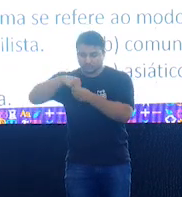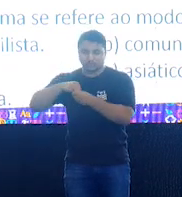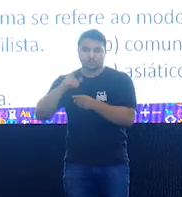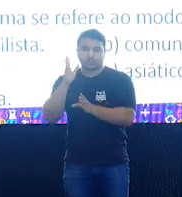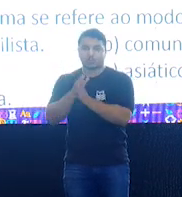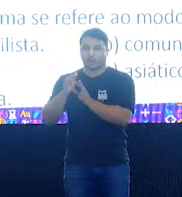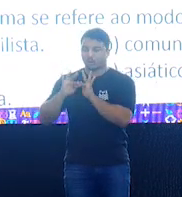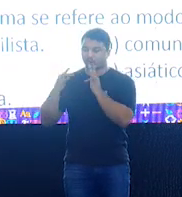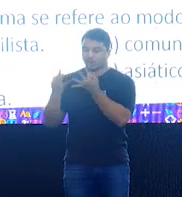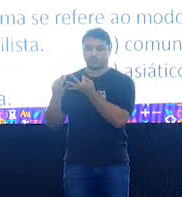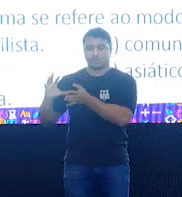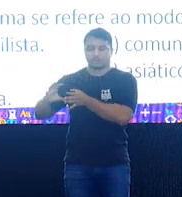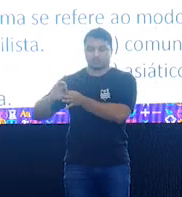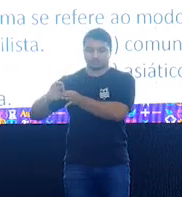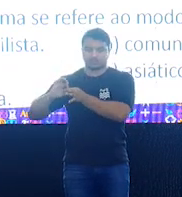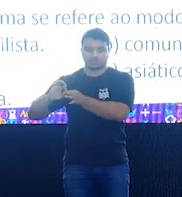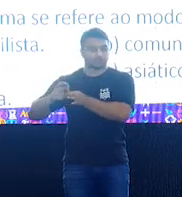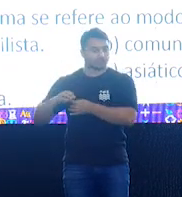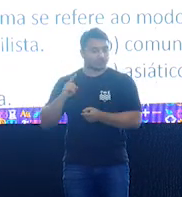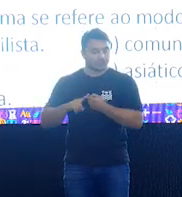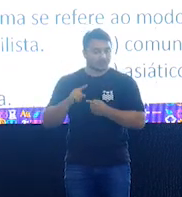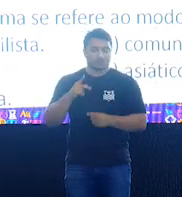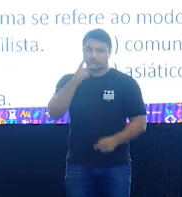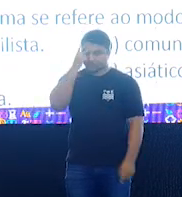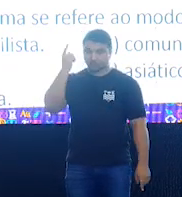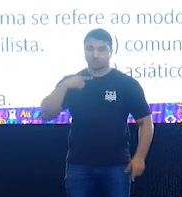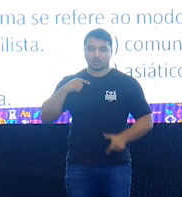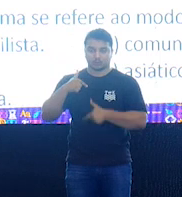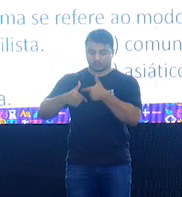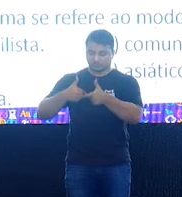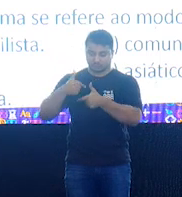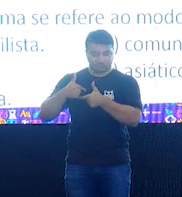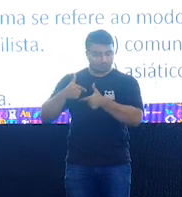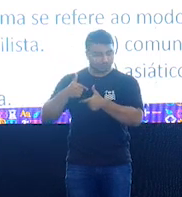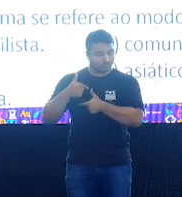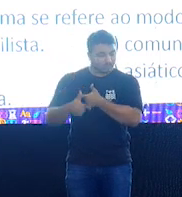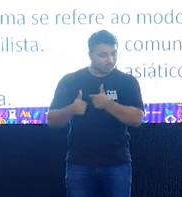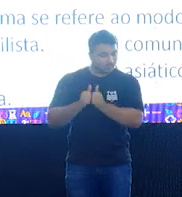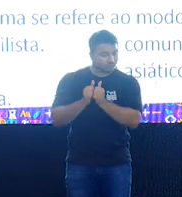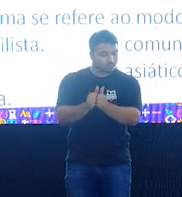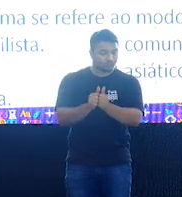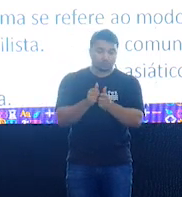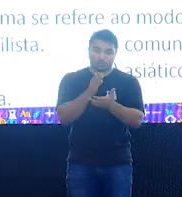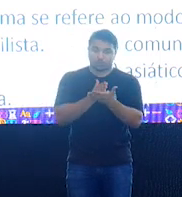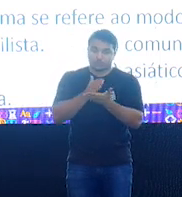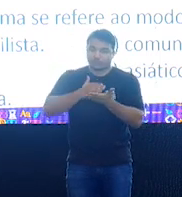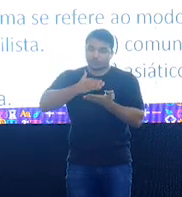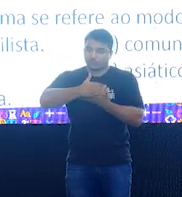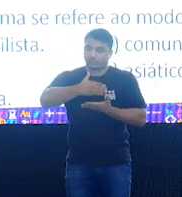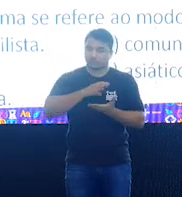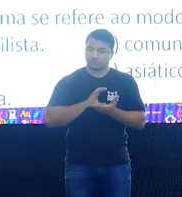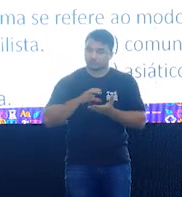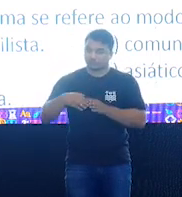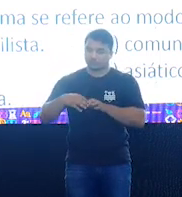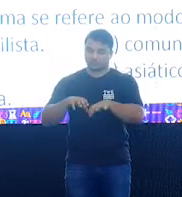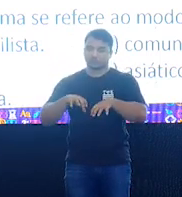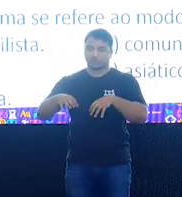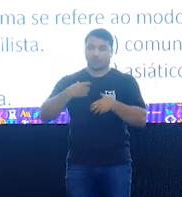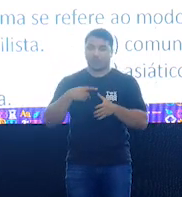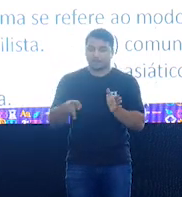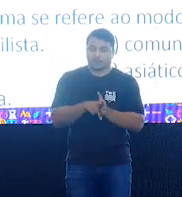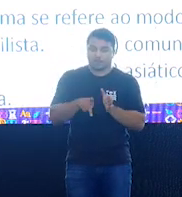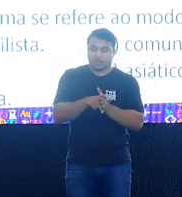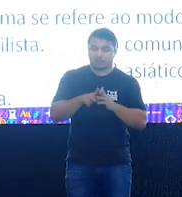pelos laços de parentesco e dividem o fruto do trabalho de forma igualitária e com pouca possibilidade de acumulação de